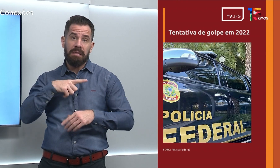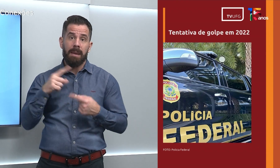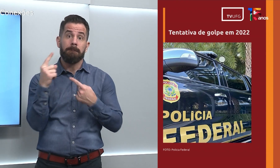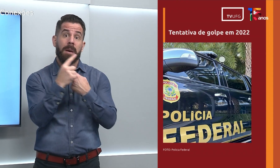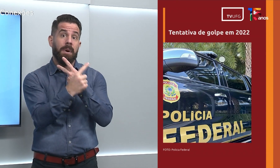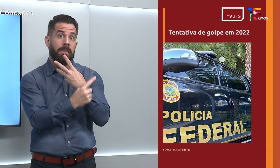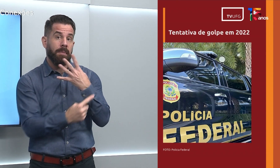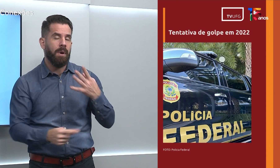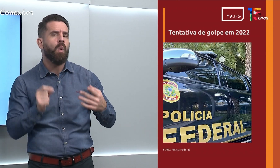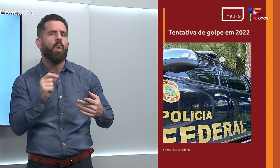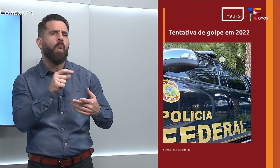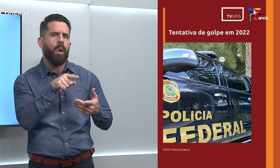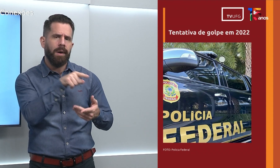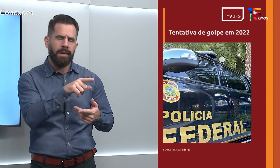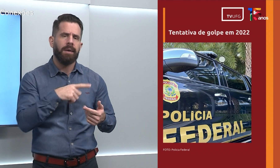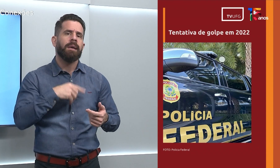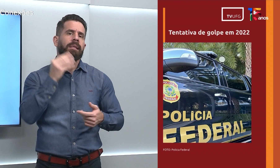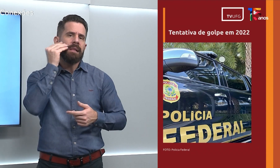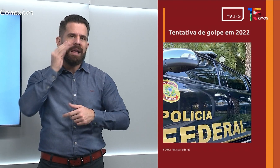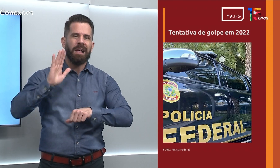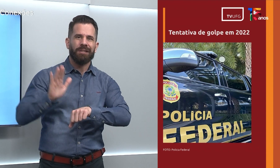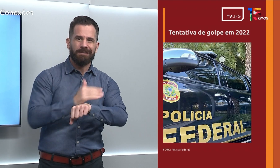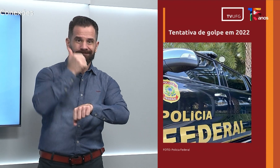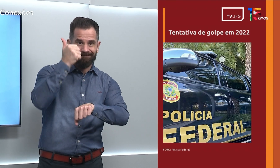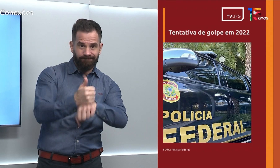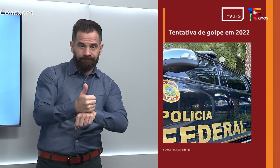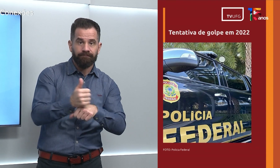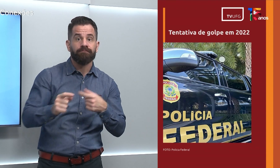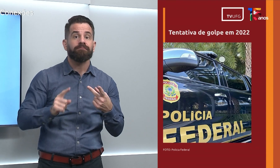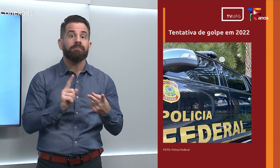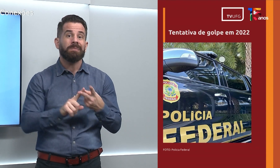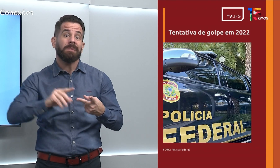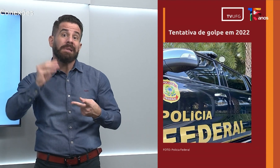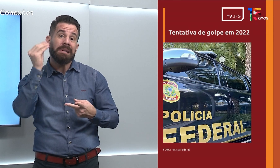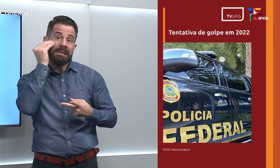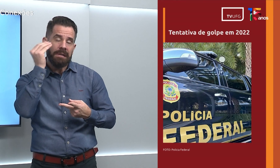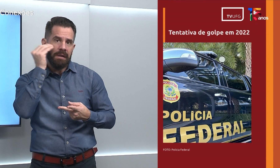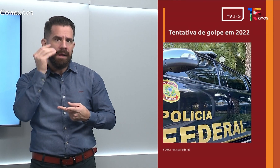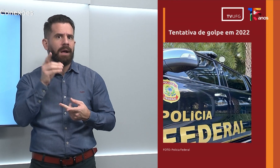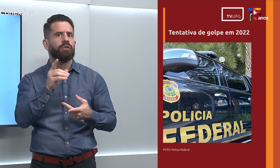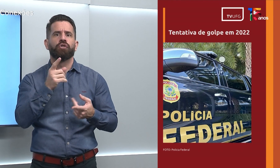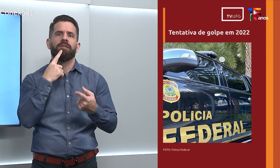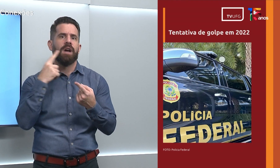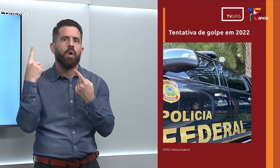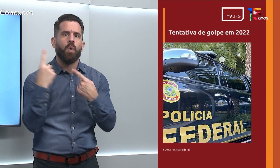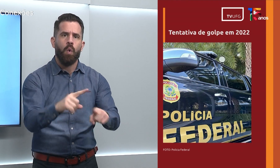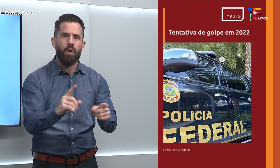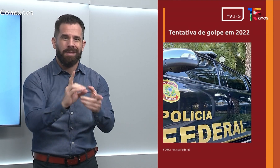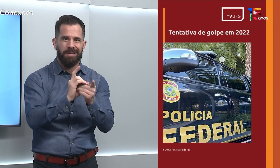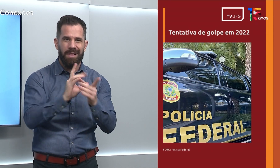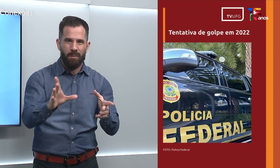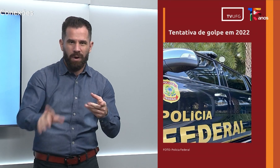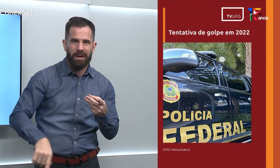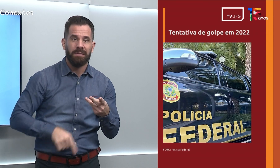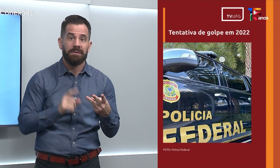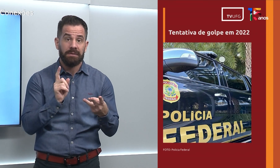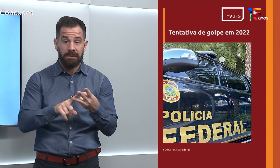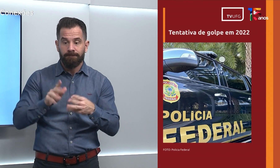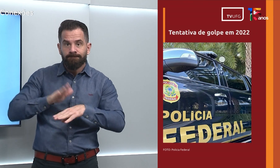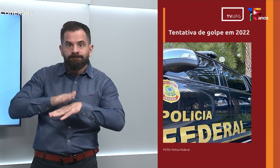são tentativa de golpe de Estado, tentativa de abolição do Estado Democrático de Direito e